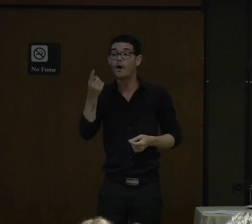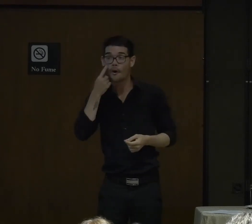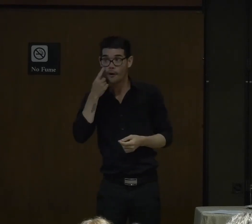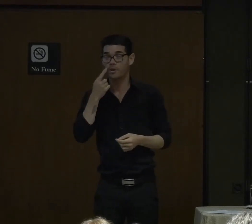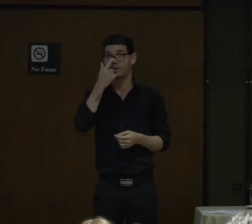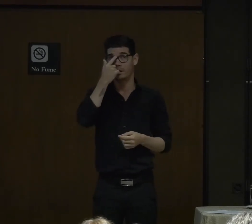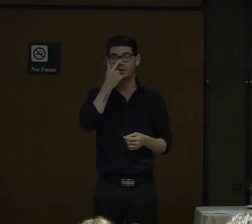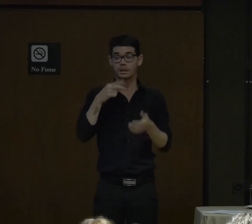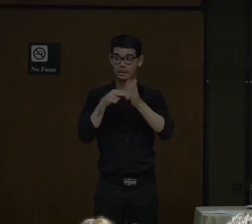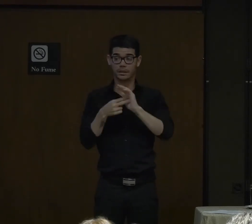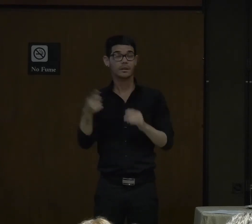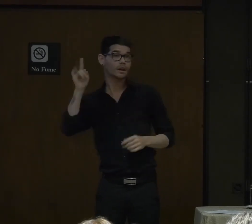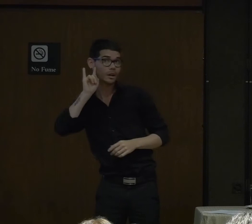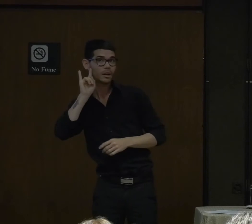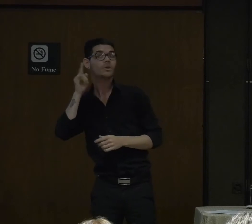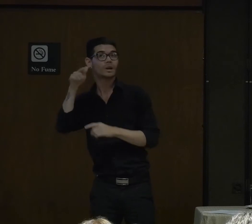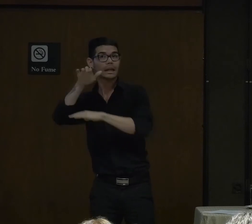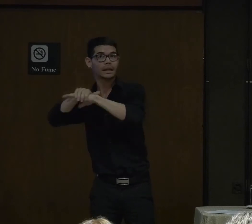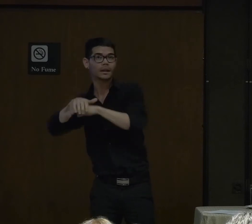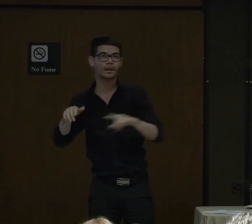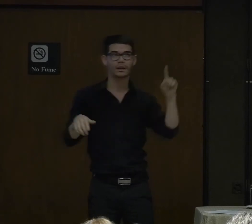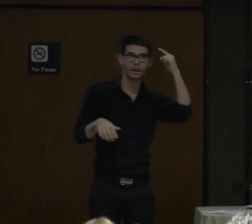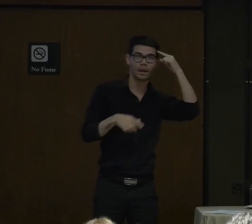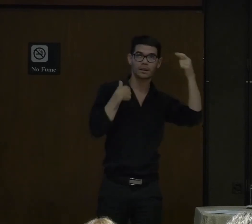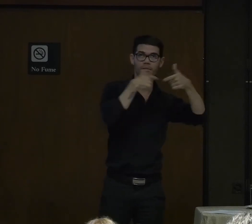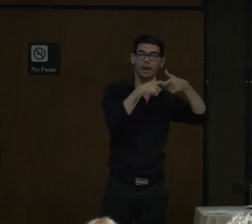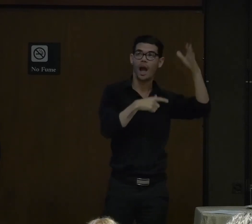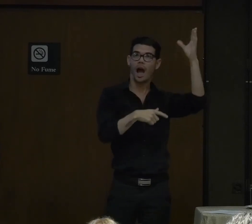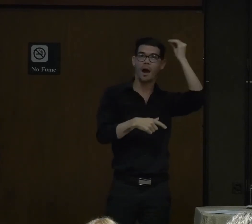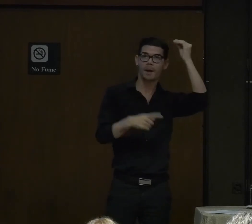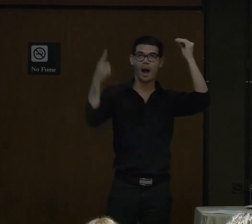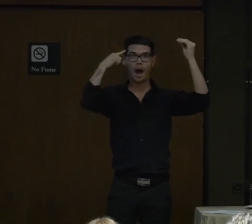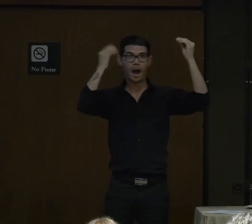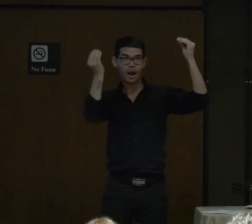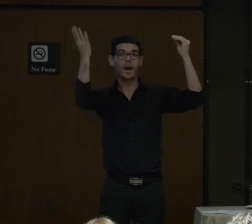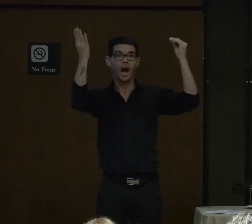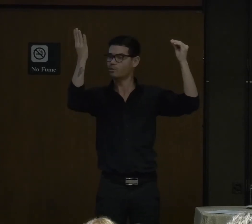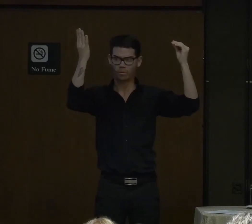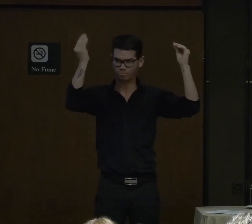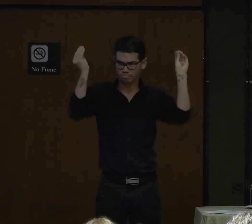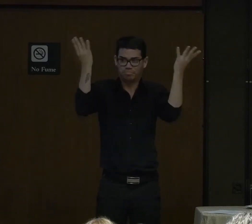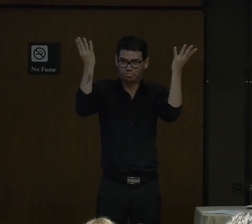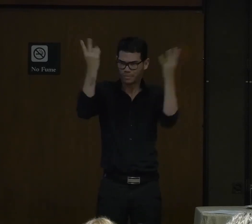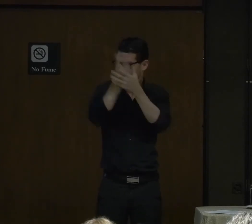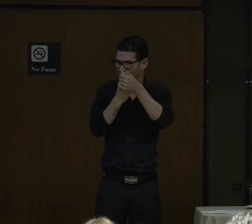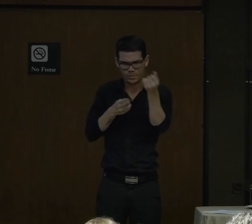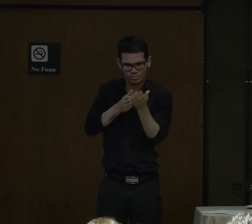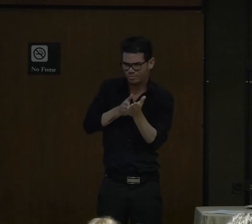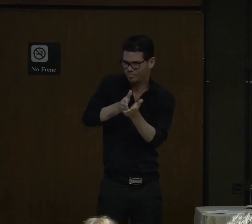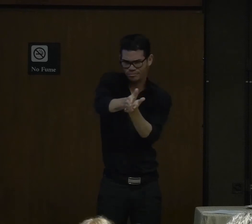lengua se apague mientras la otra se esté utilizando. Las dos lenguas están activadas en el cerebro constantemente y